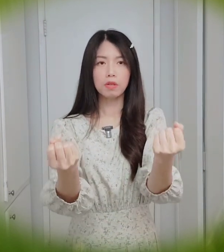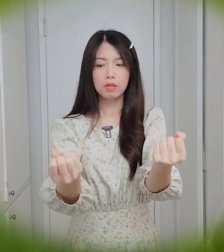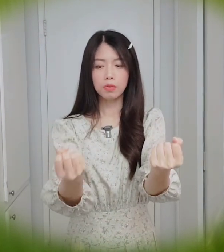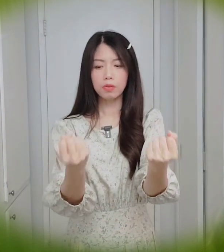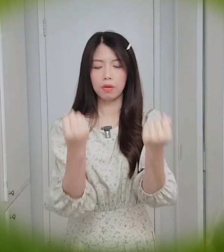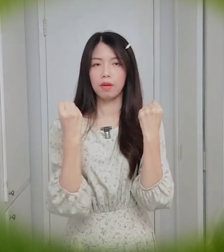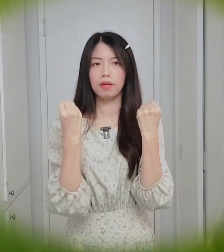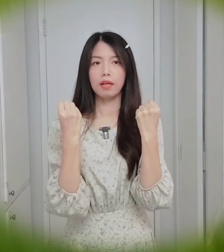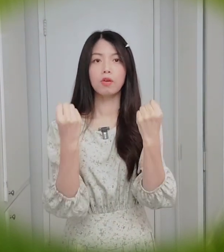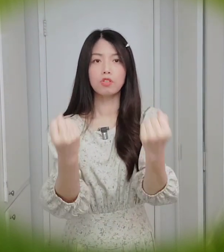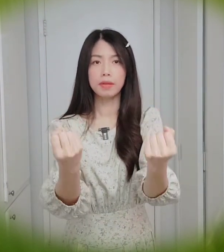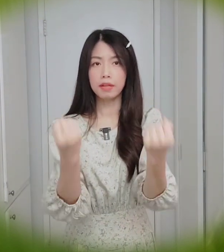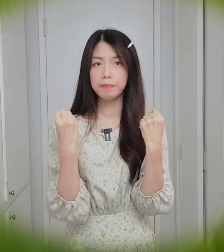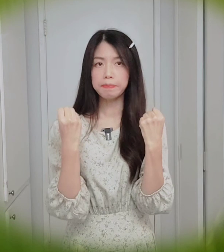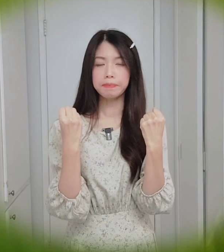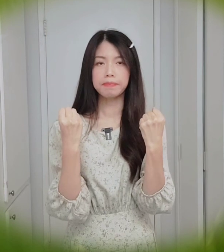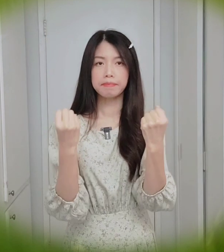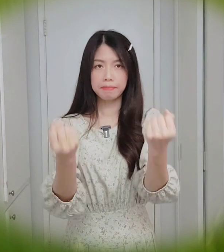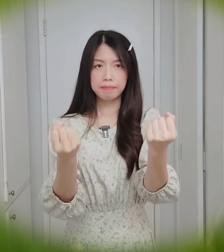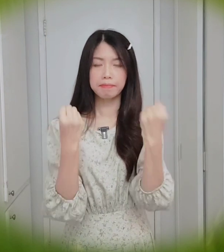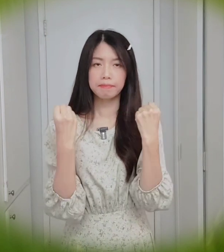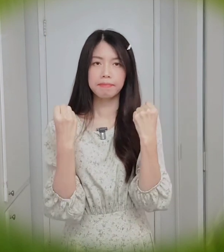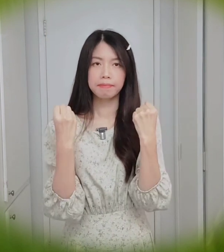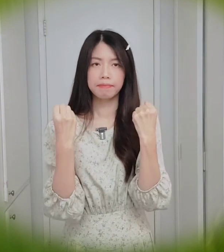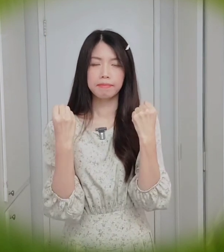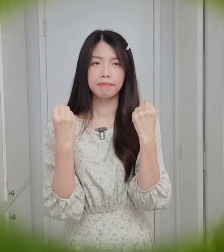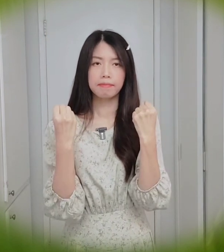양손을 주먹 쥐시고 이렇게 당겨주시면 돼요. 힘.